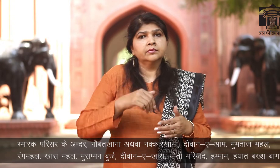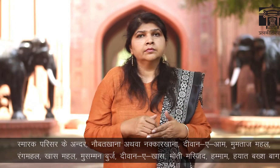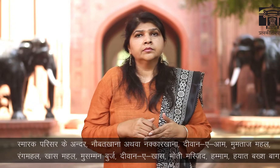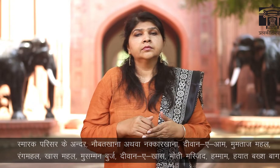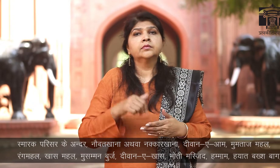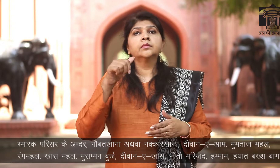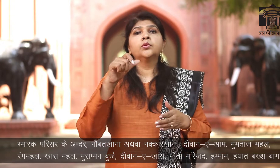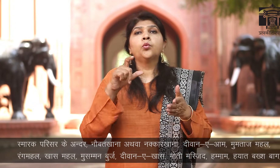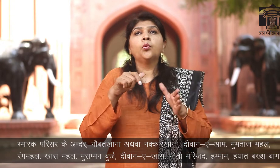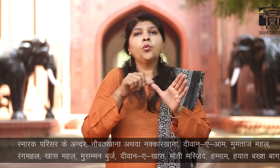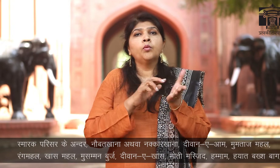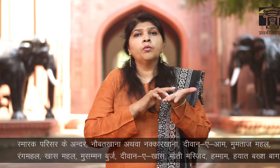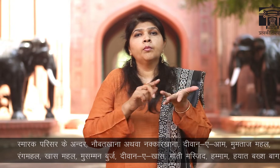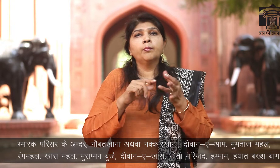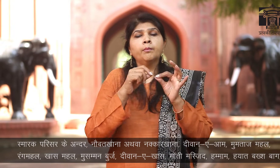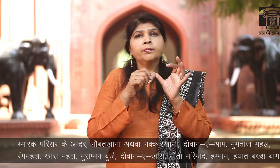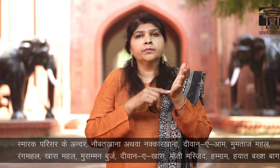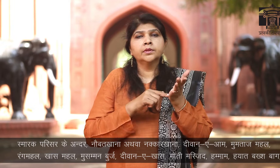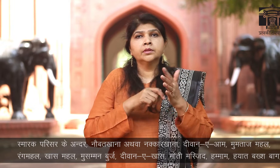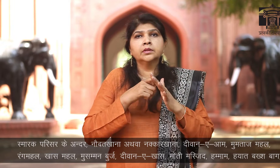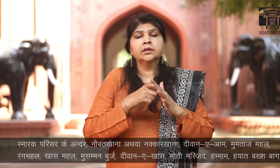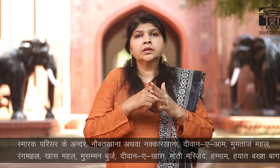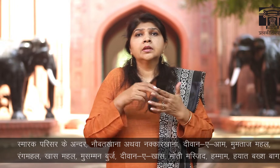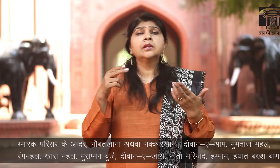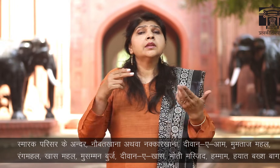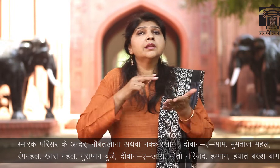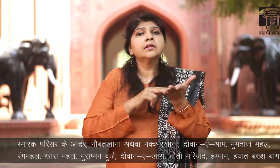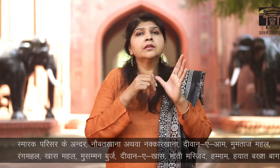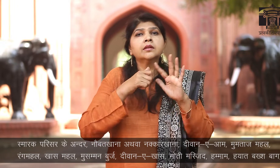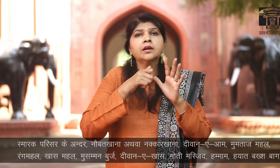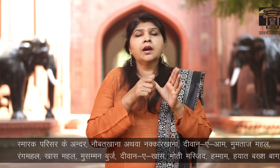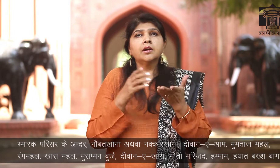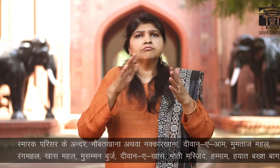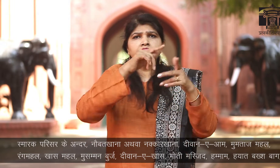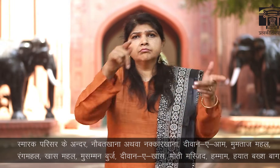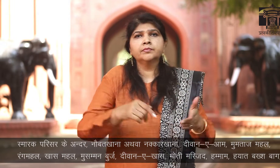नौबत खाना अथवा नक्कार खाना, दीवाने आम,